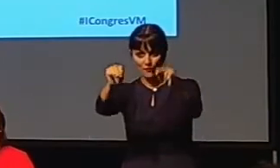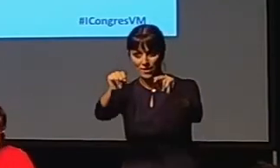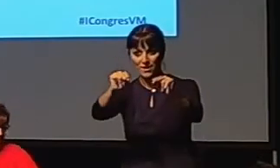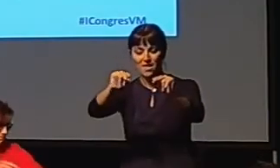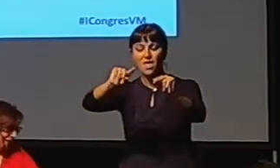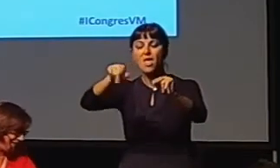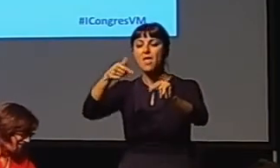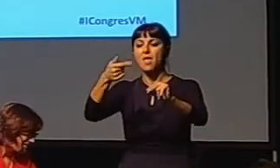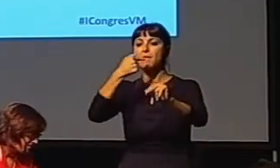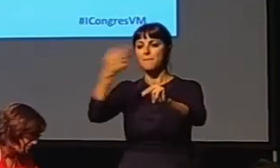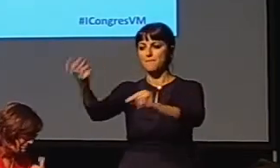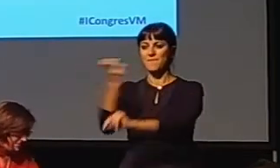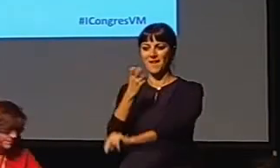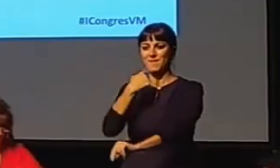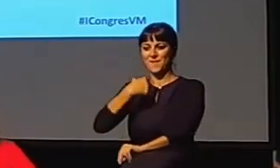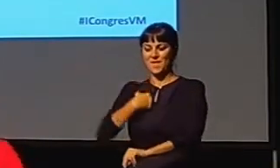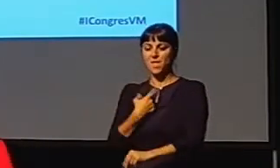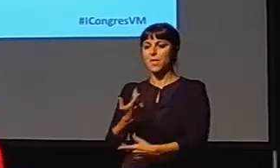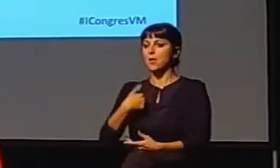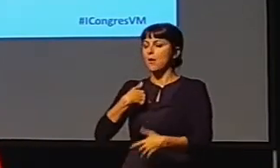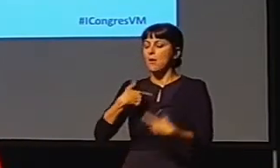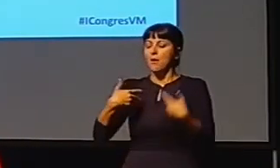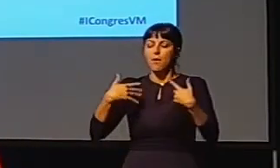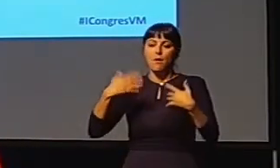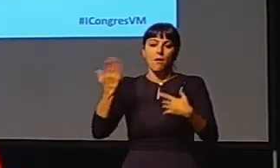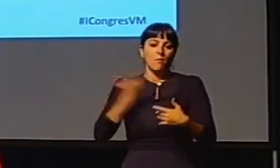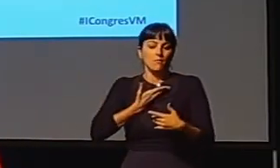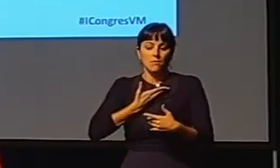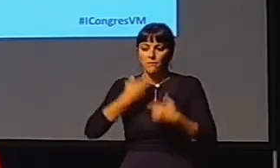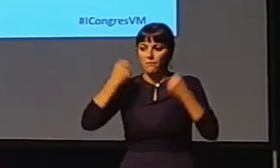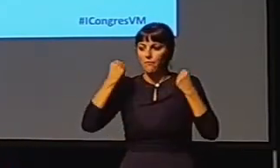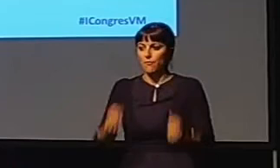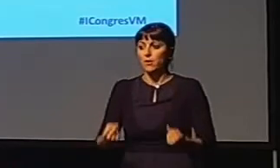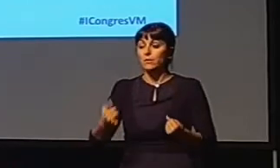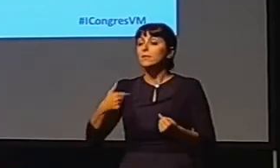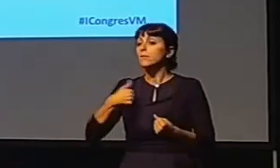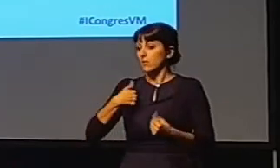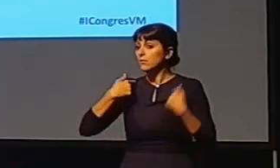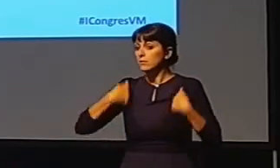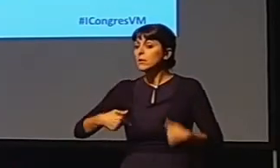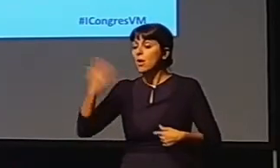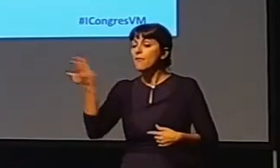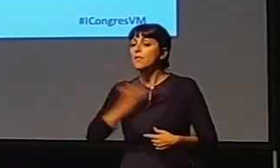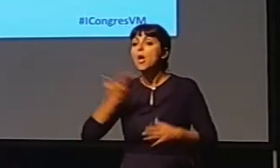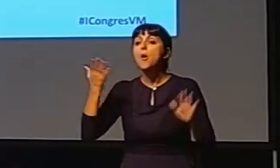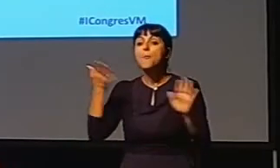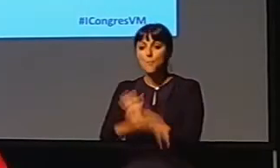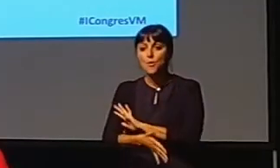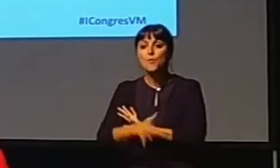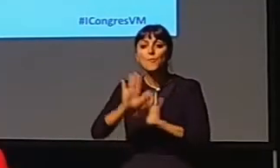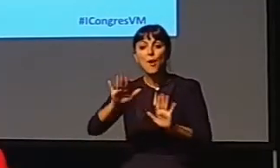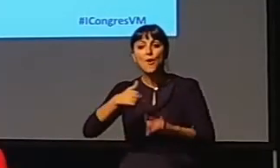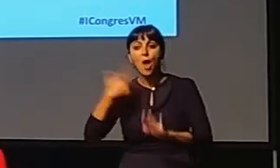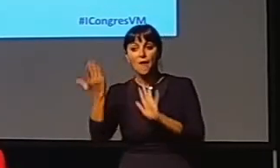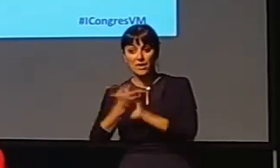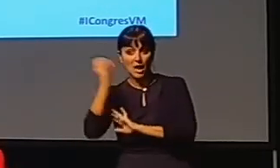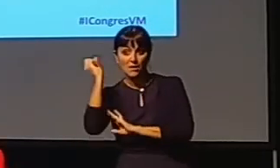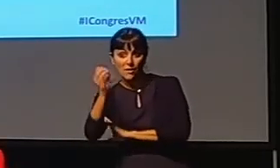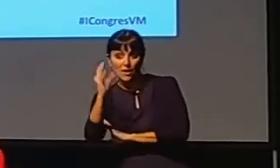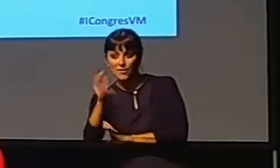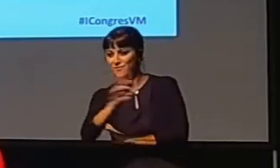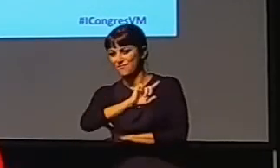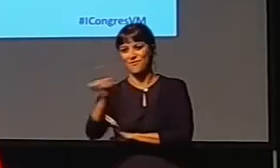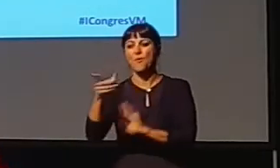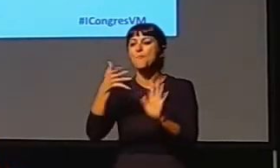No? Jo l'entenia i jo li vaig dir: jo estic afectada perquè hi ha dues dones que han estat assassinades a Catalunya en 24